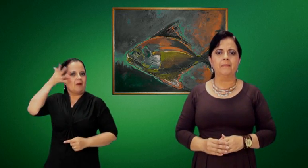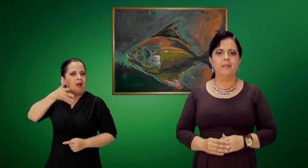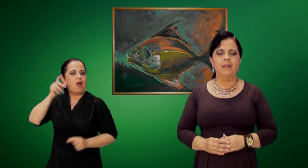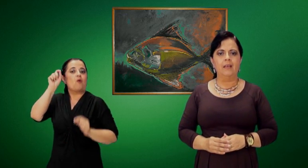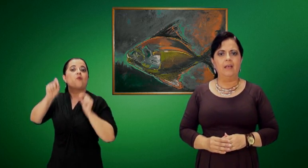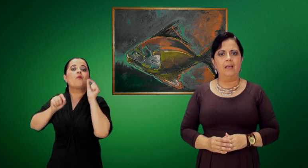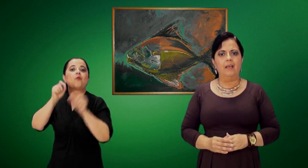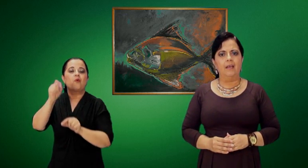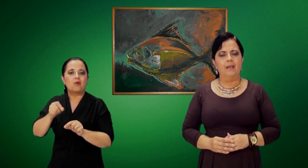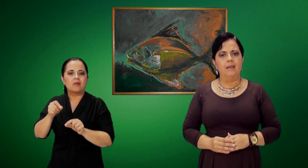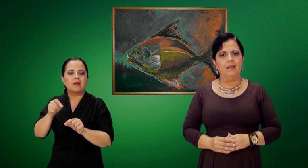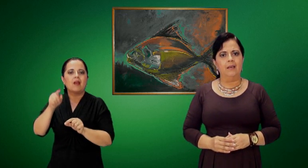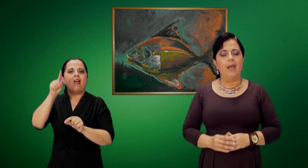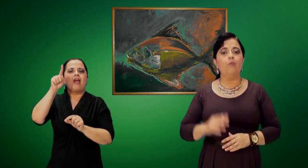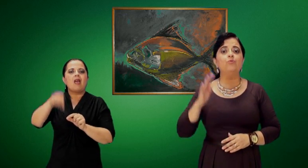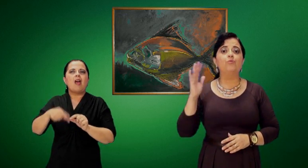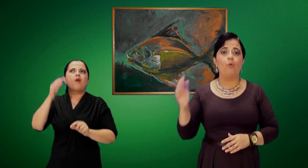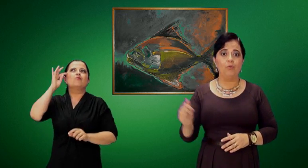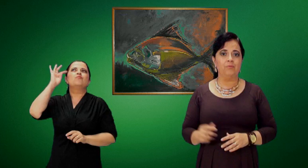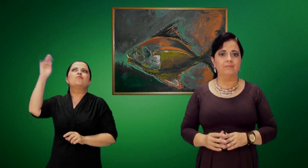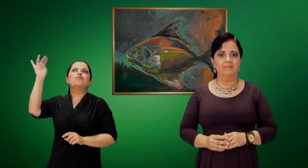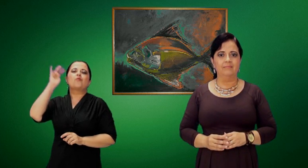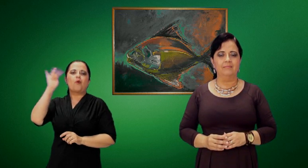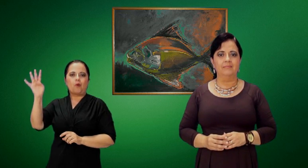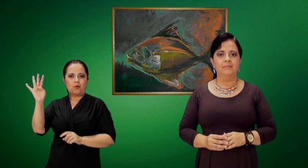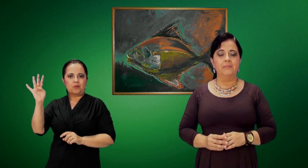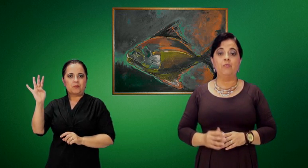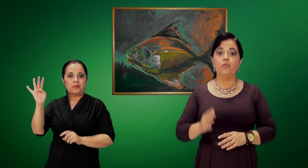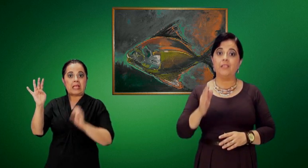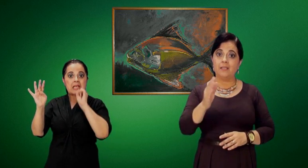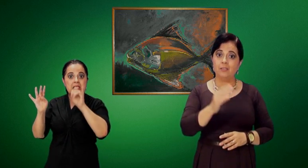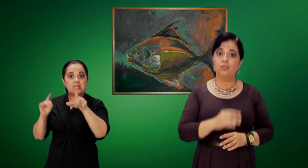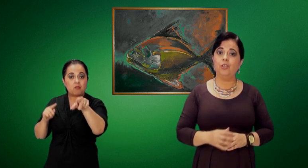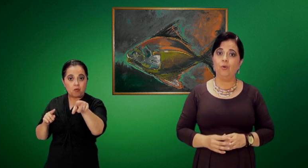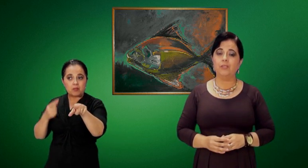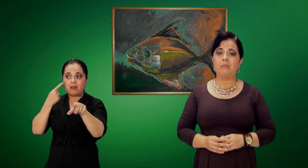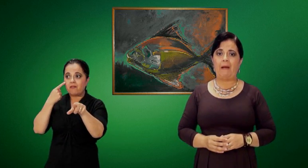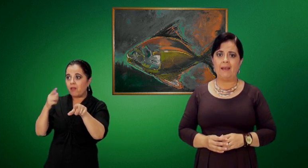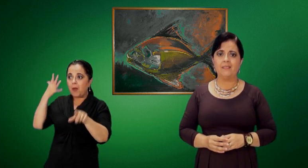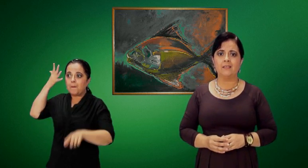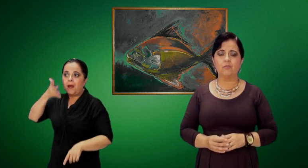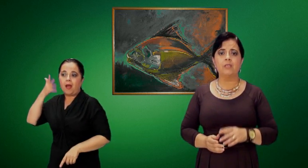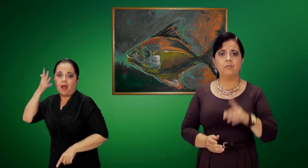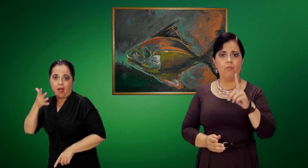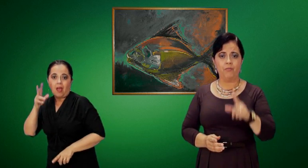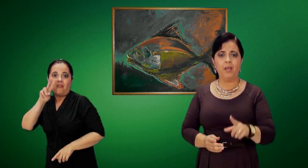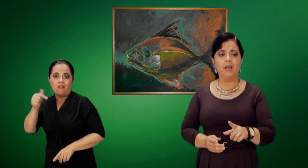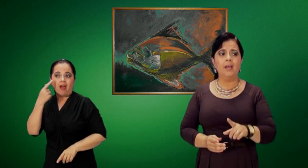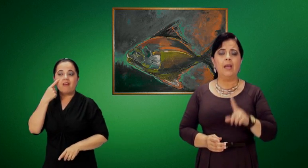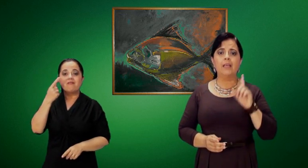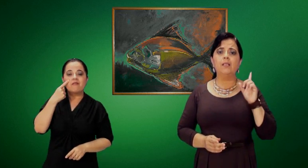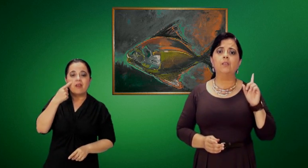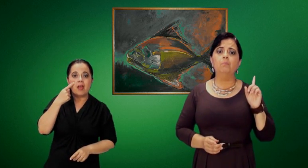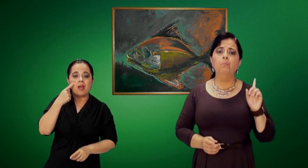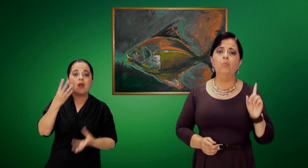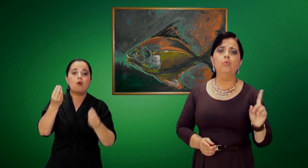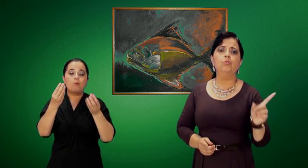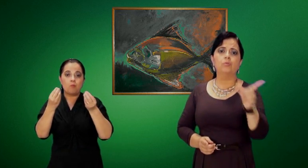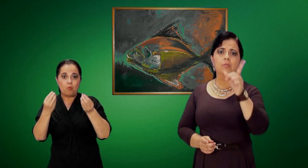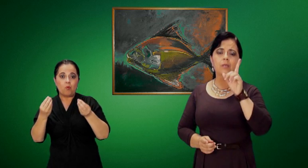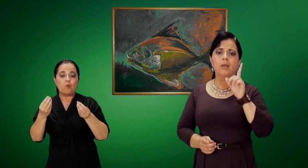aqui é um sonho. Se você assistir outras palestras, vocês vão ver